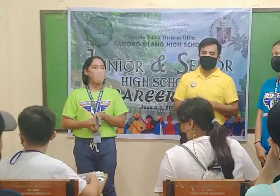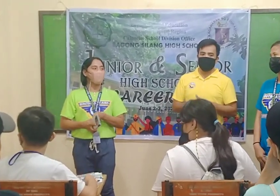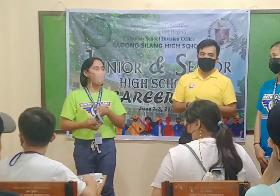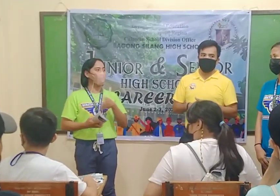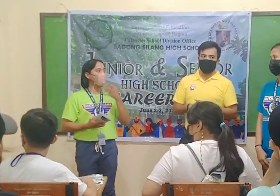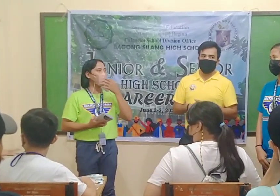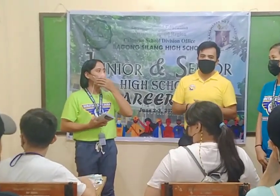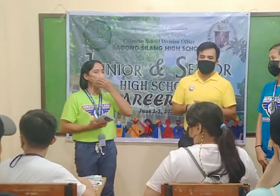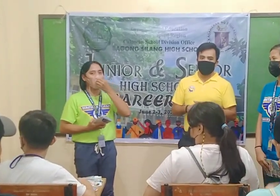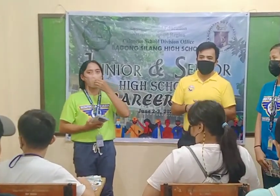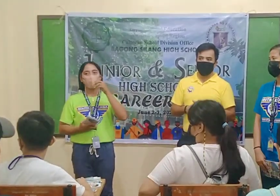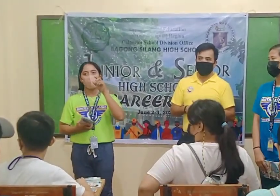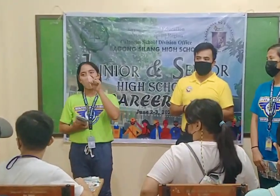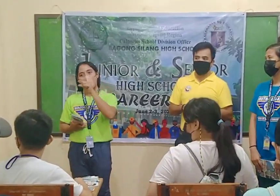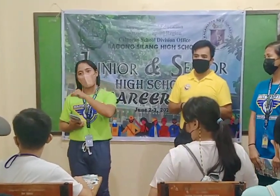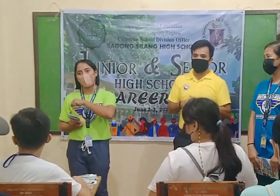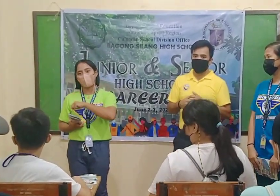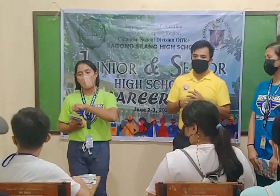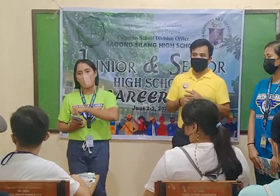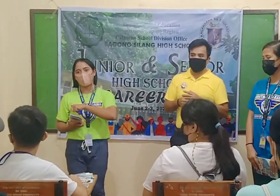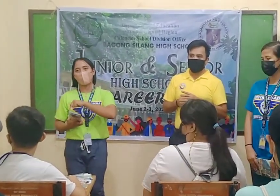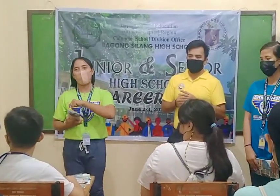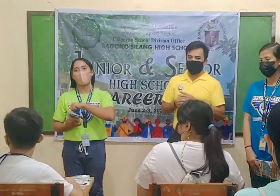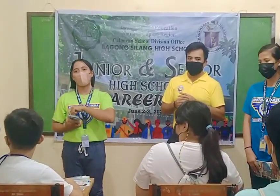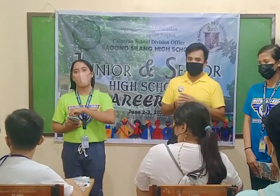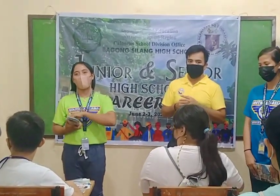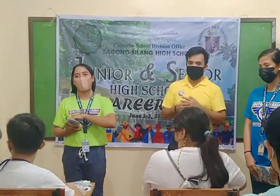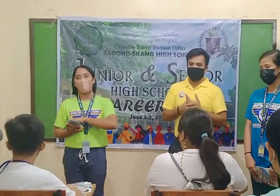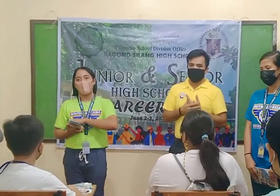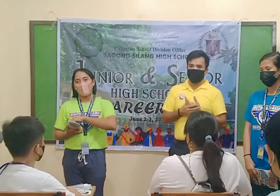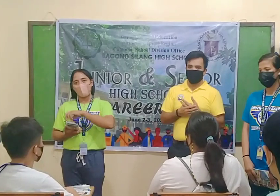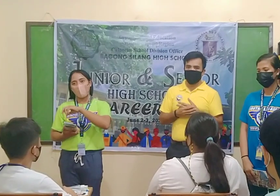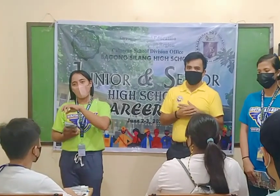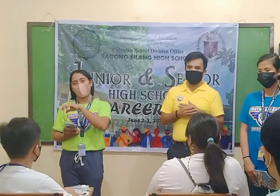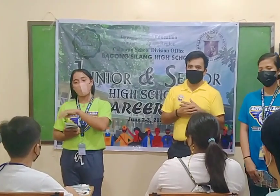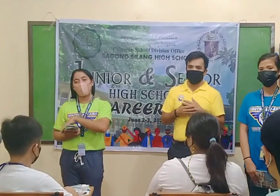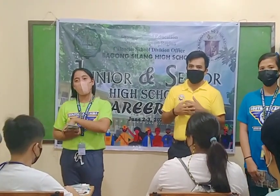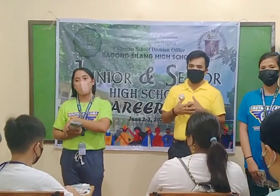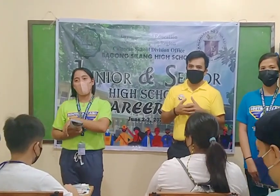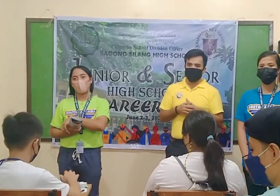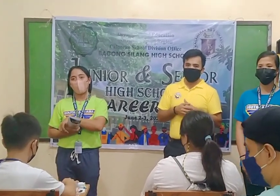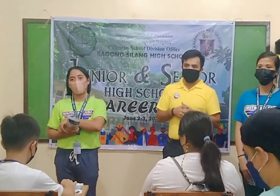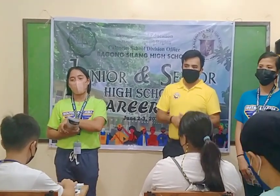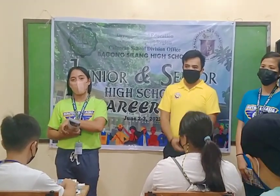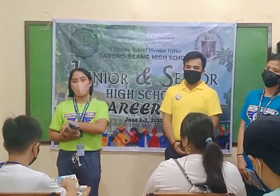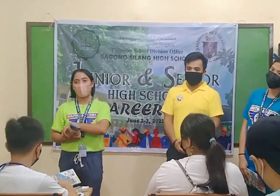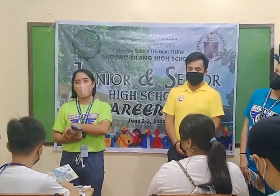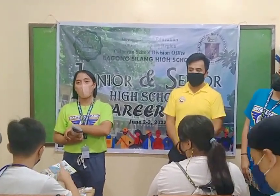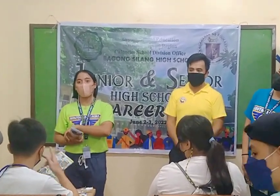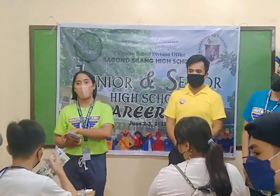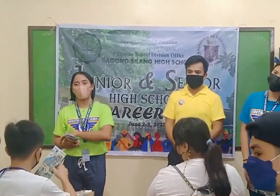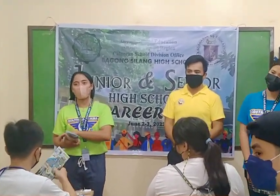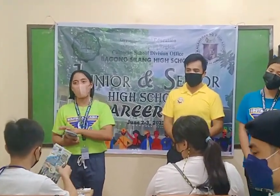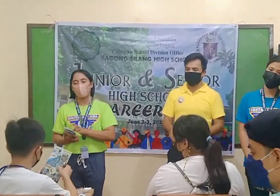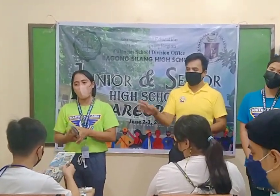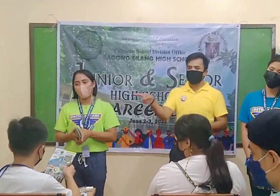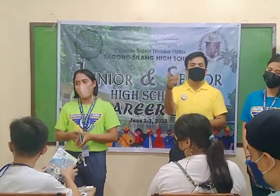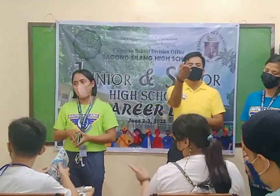ma'am, kukunin na lang mo namin yung pangalan ng mga bata para po ma-release namin sa admin about doon sa